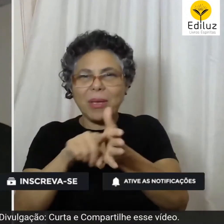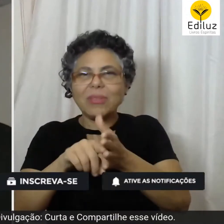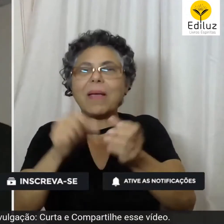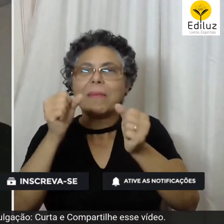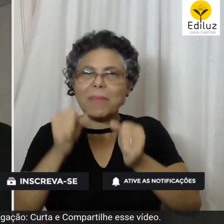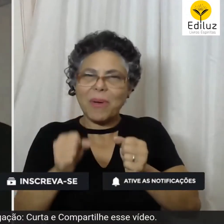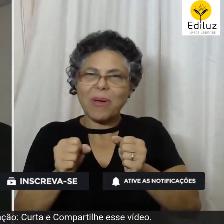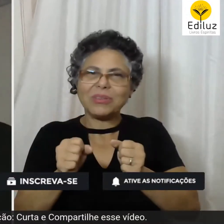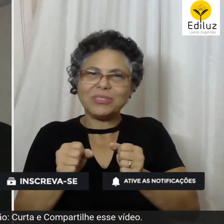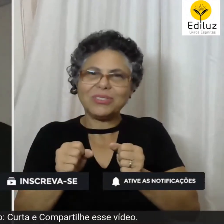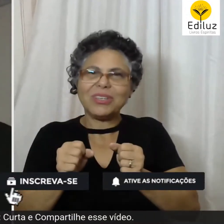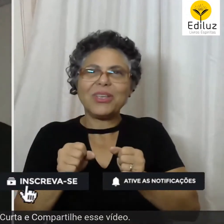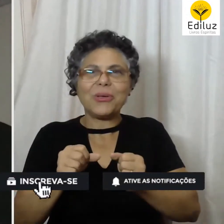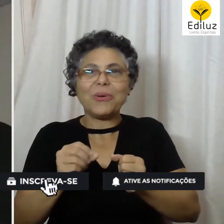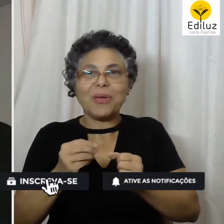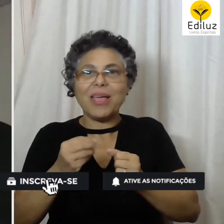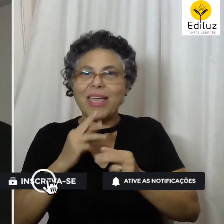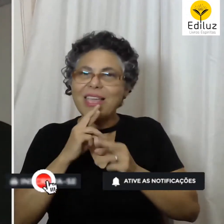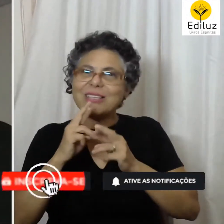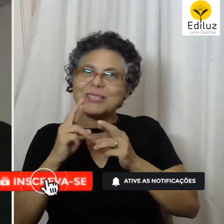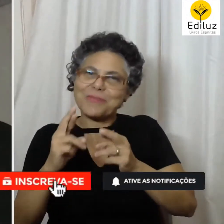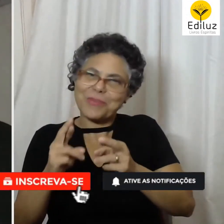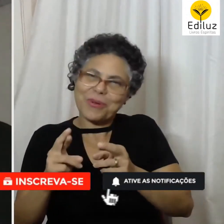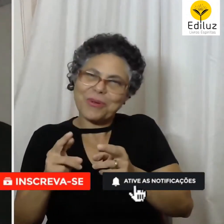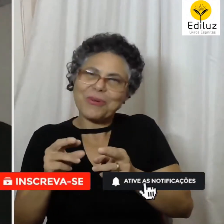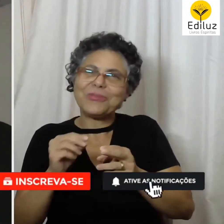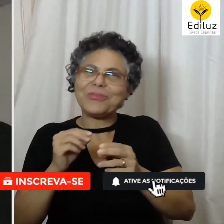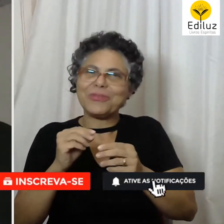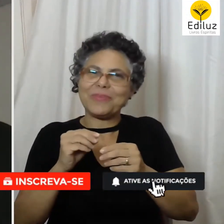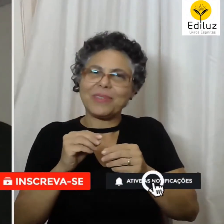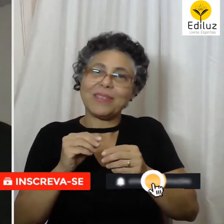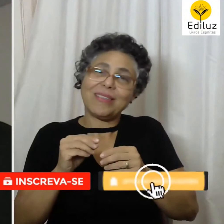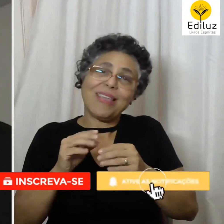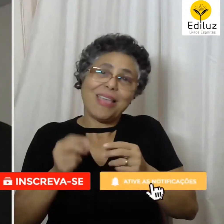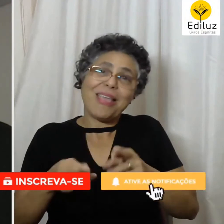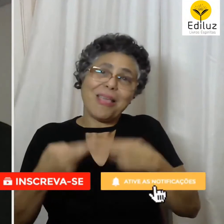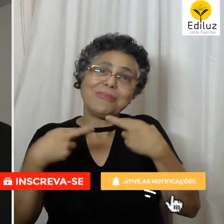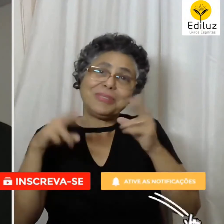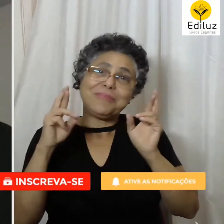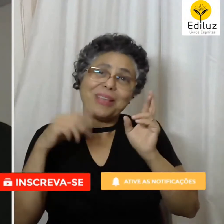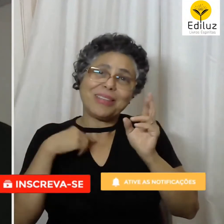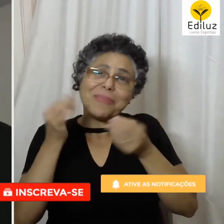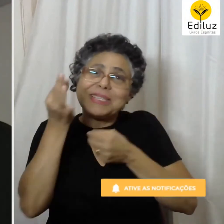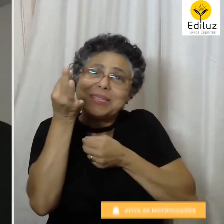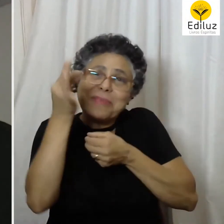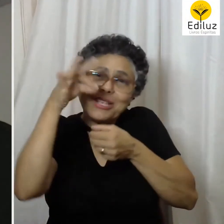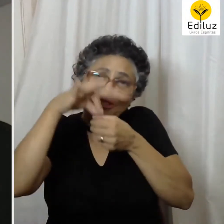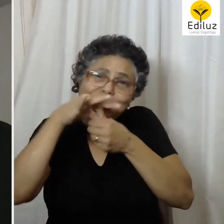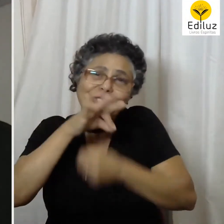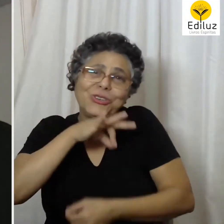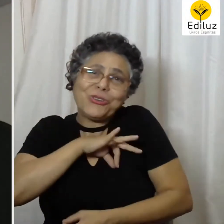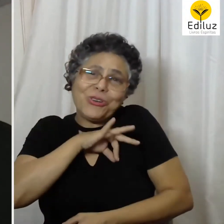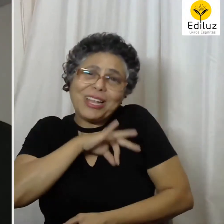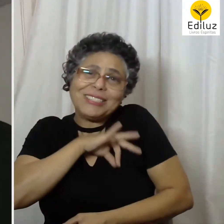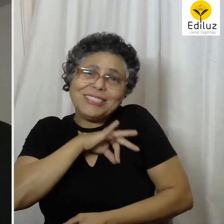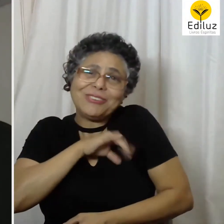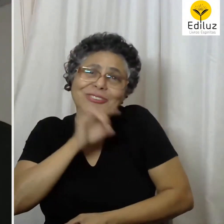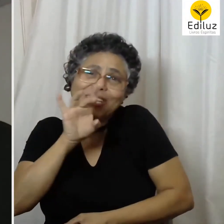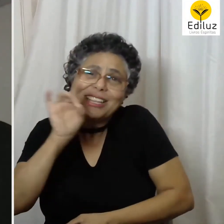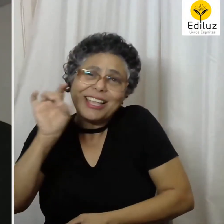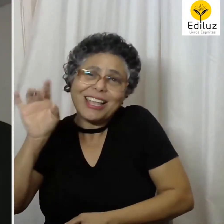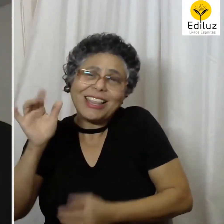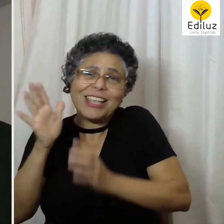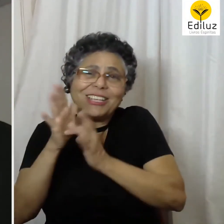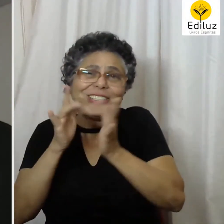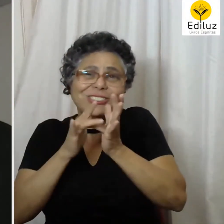forma a gente vai respondendo. Eu espero que tenha ficado uma sementinha no coração de cada um e que Jesus